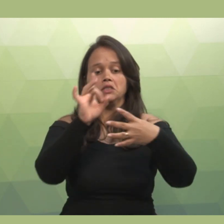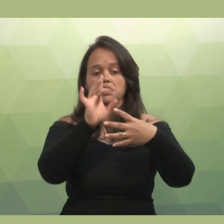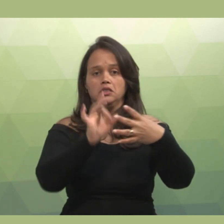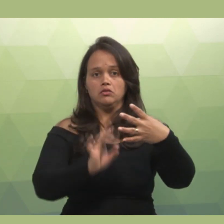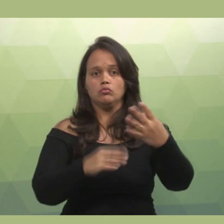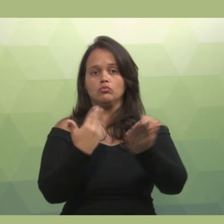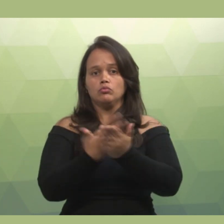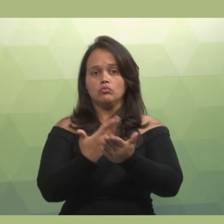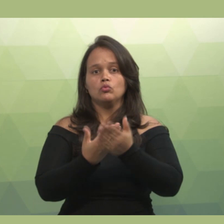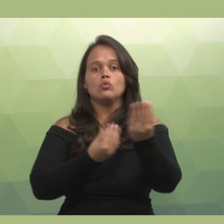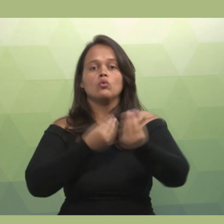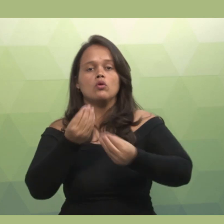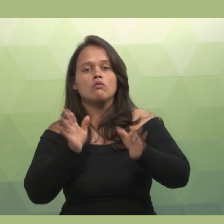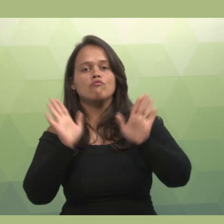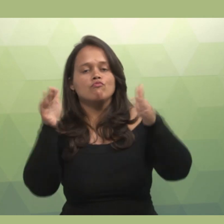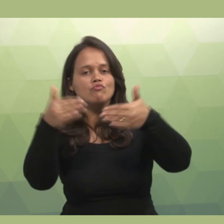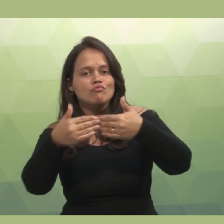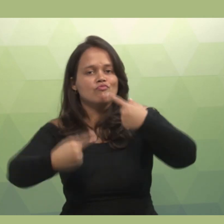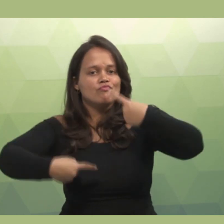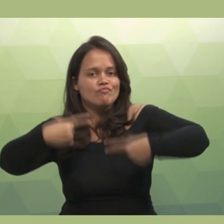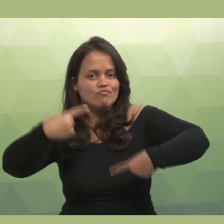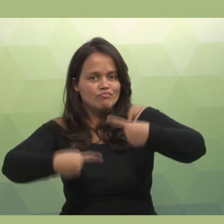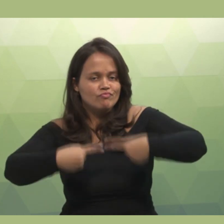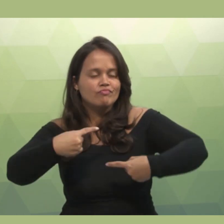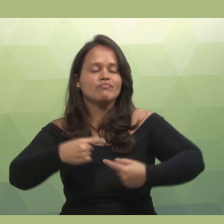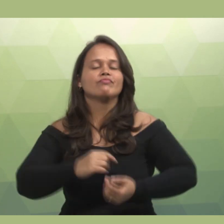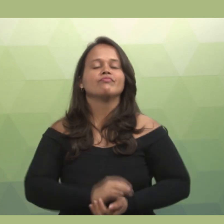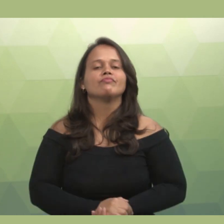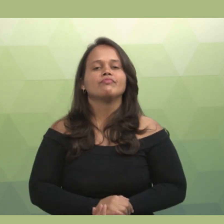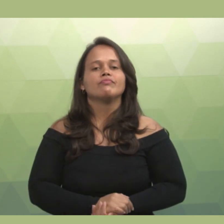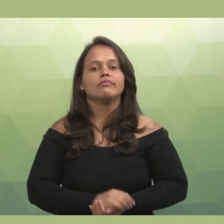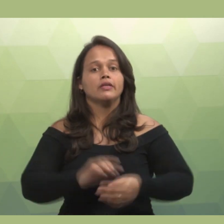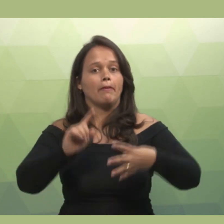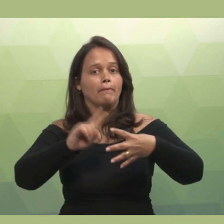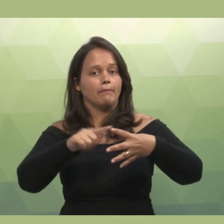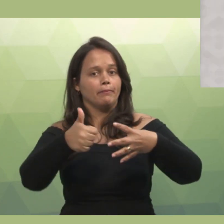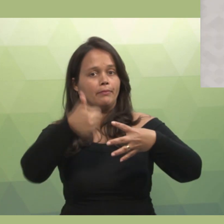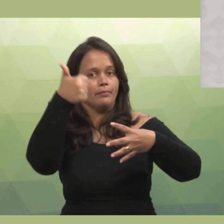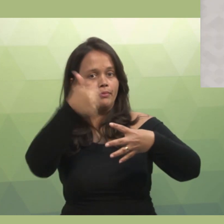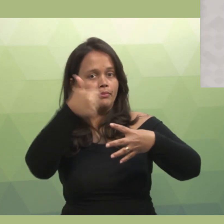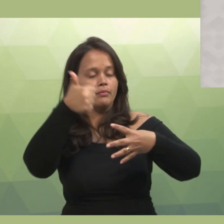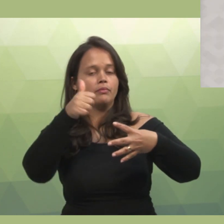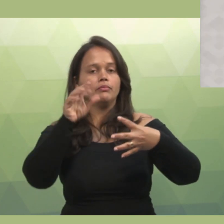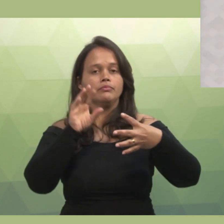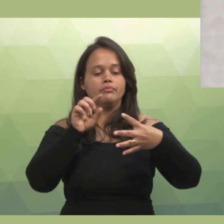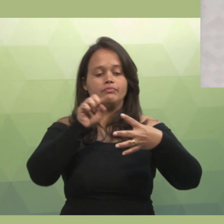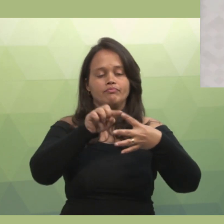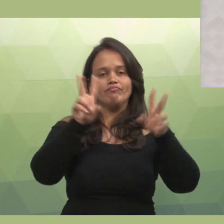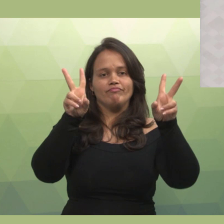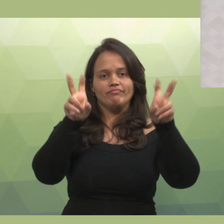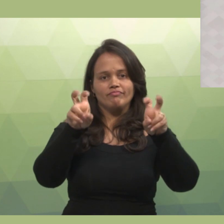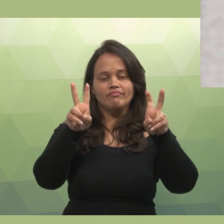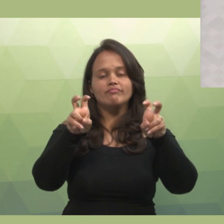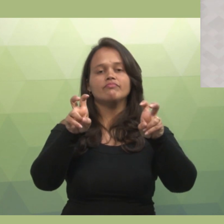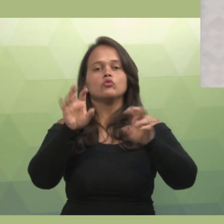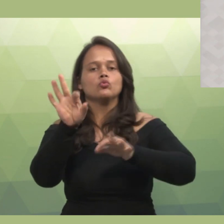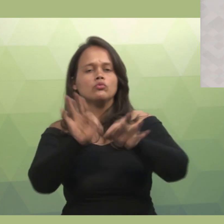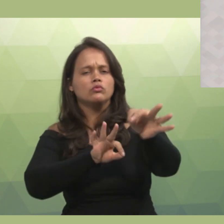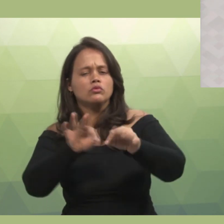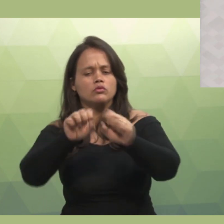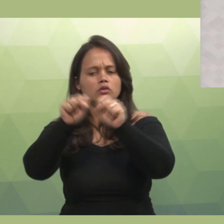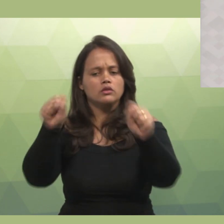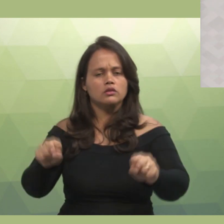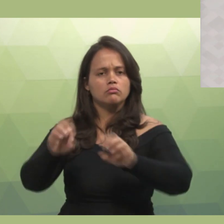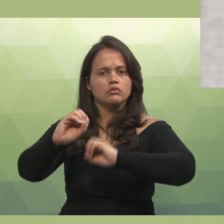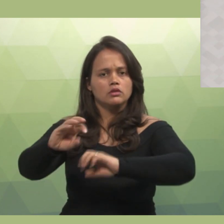cada unidade será feito através dos fóruns de discussão. A primeira unidade contempla o